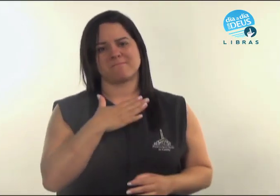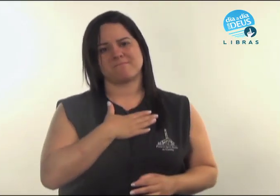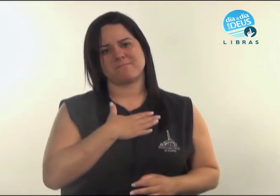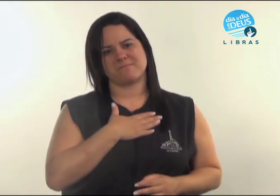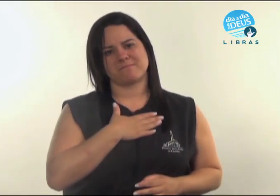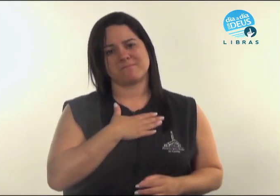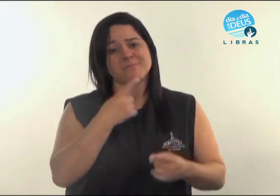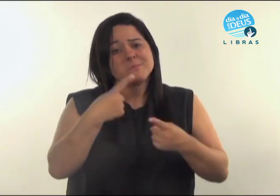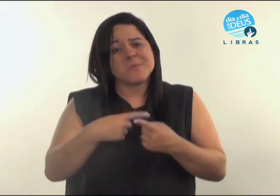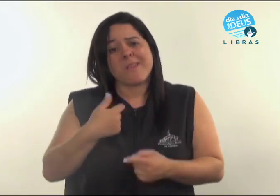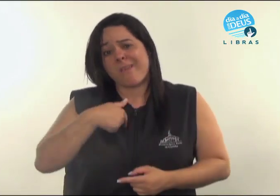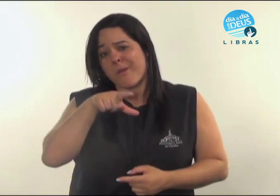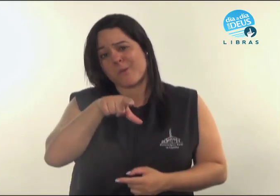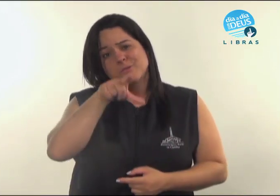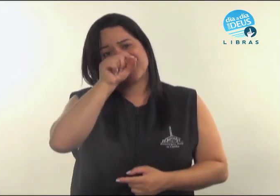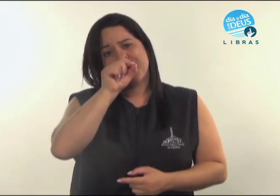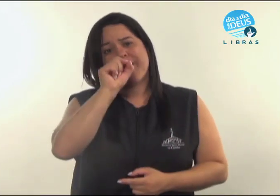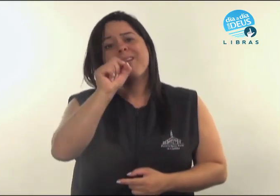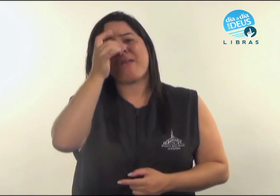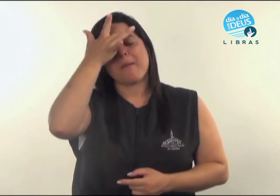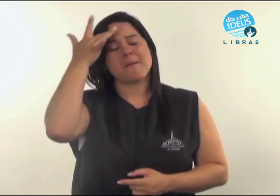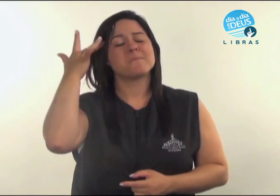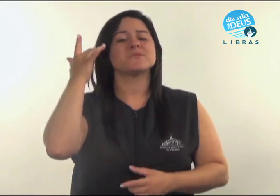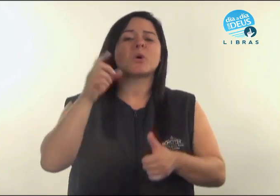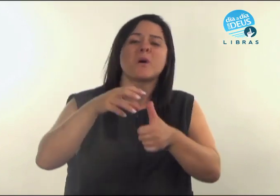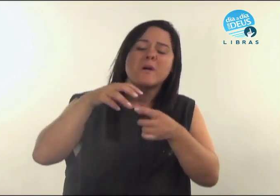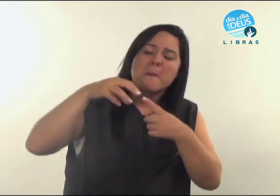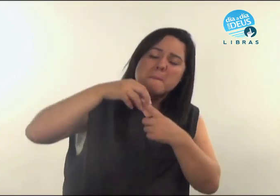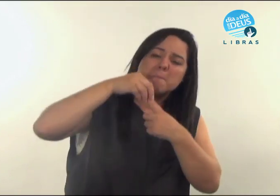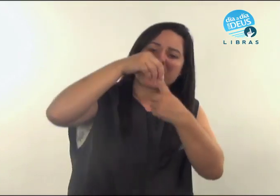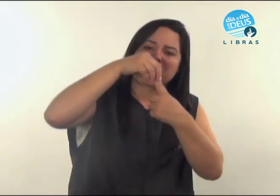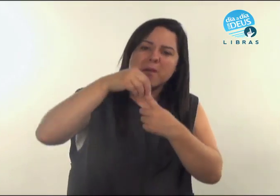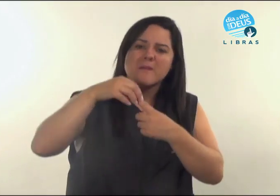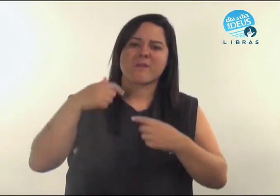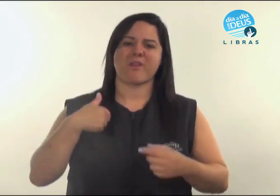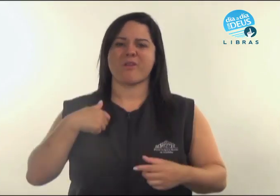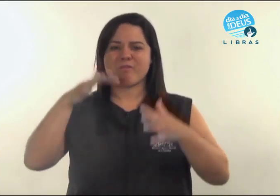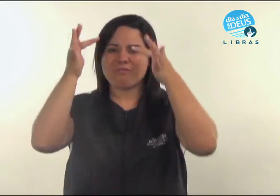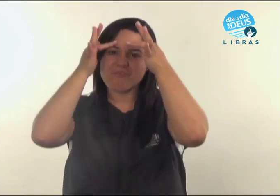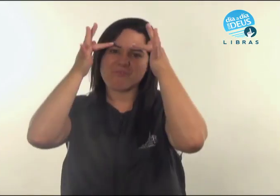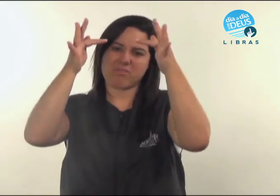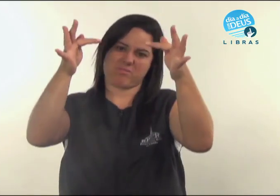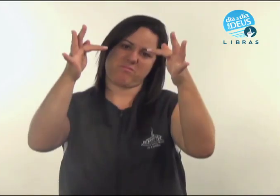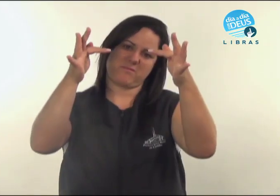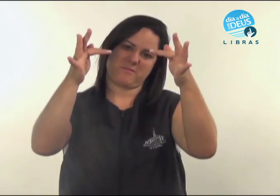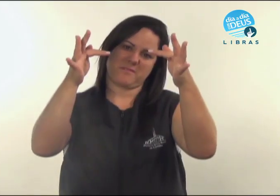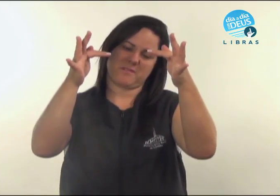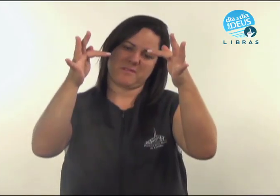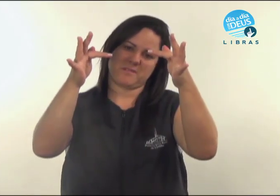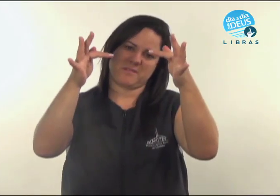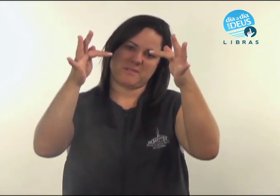porque fomos nós quem decidimos a quem oferecer a nossa lealdade.